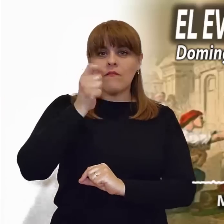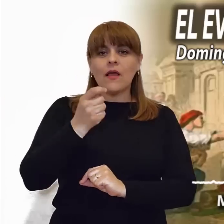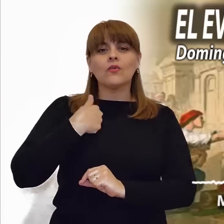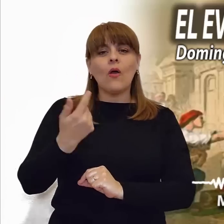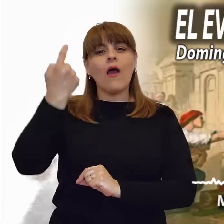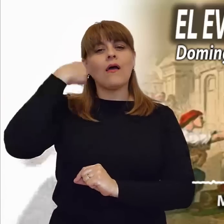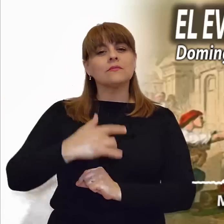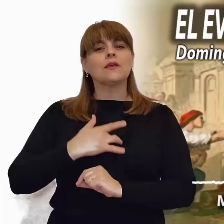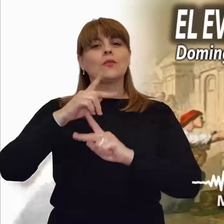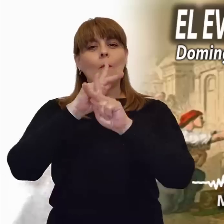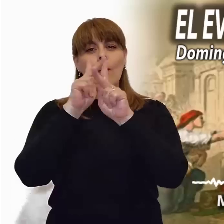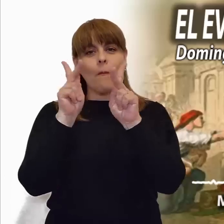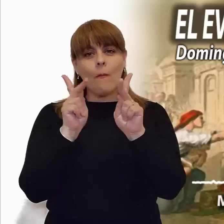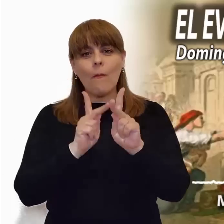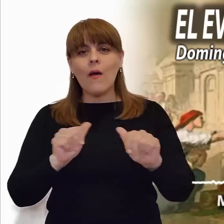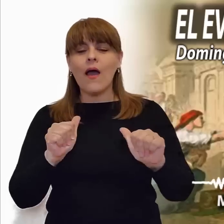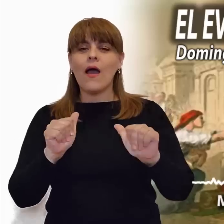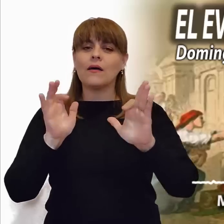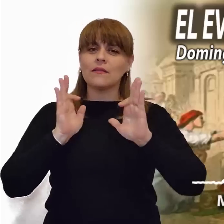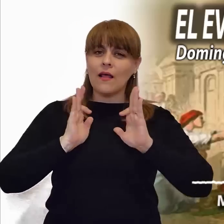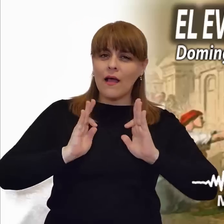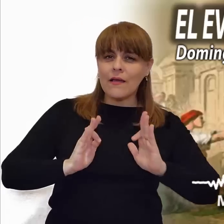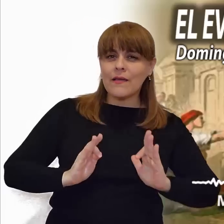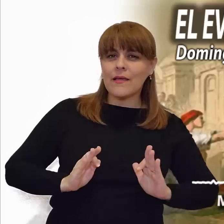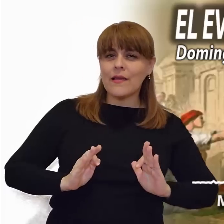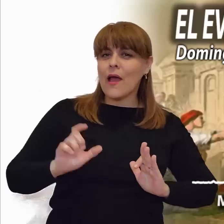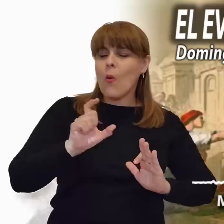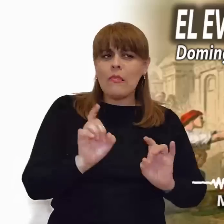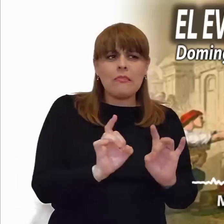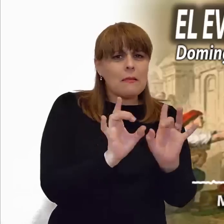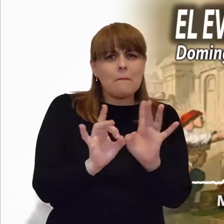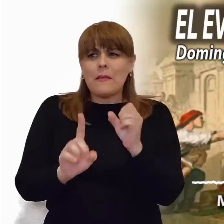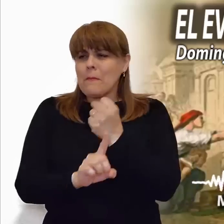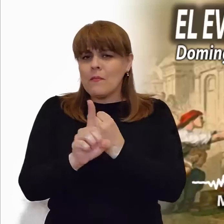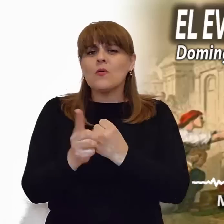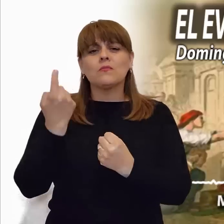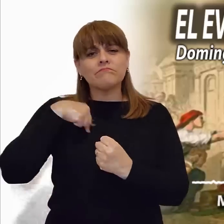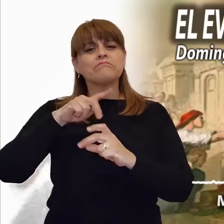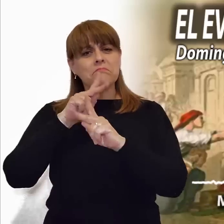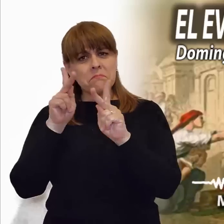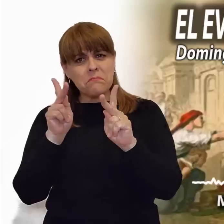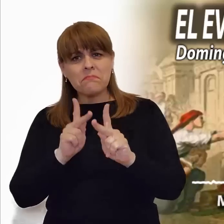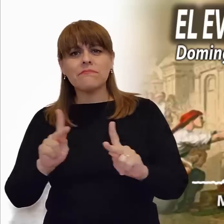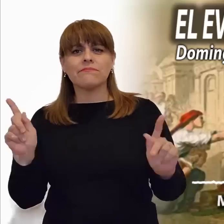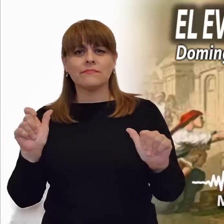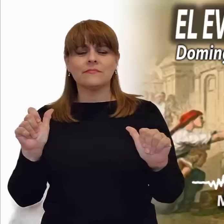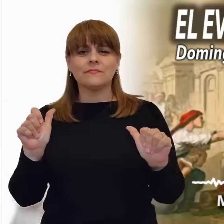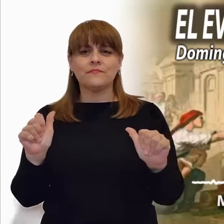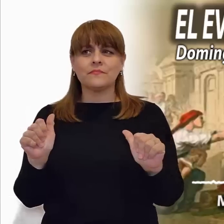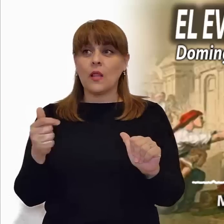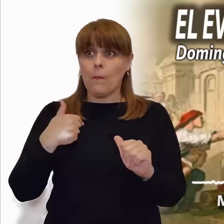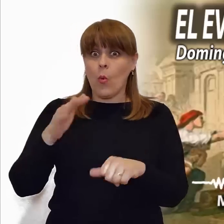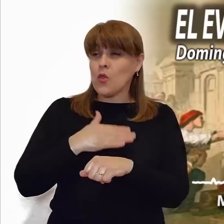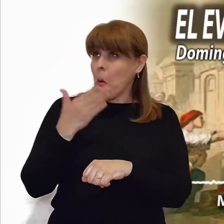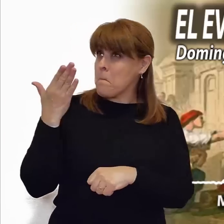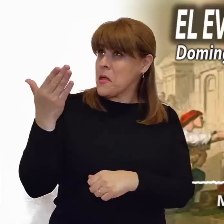fuente de paz y de serenidad para afrontar las dificultades, para recibir no tanto lo que